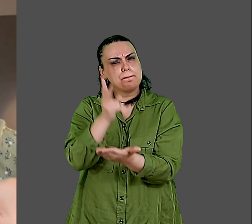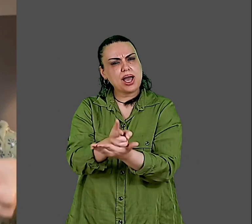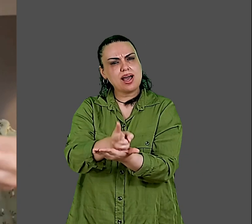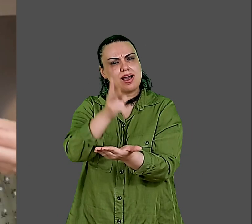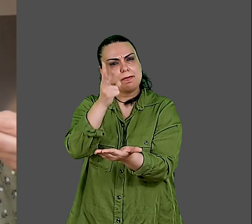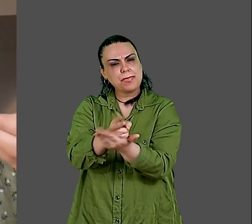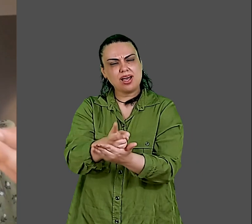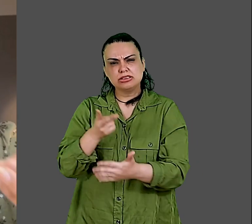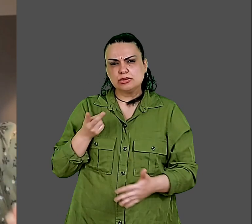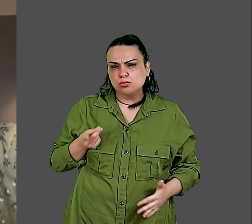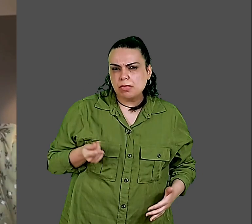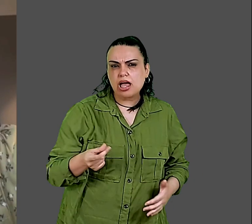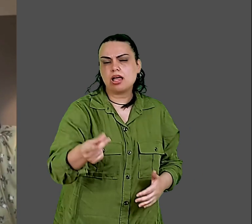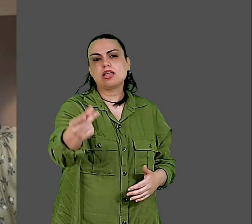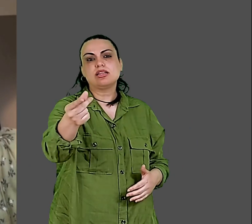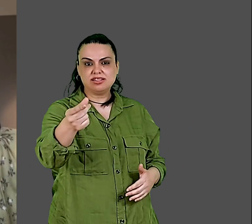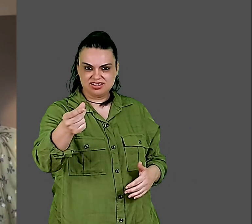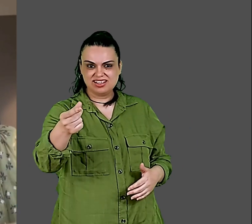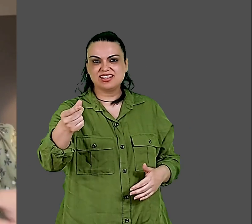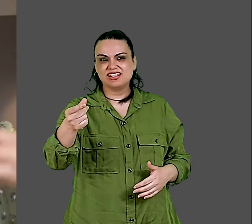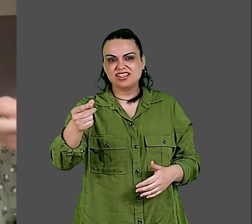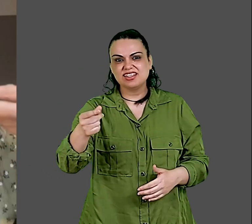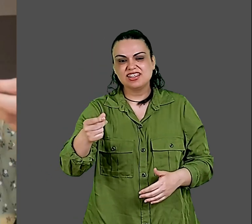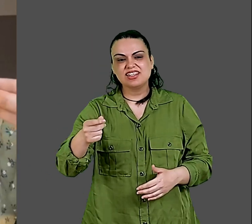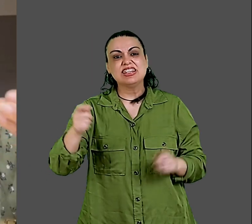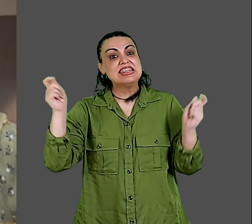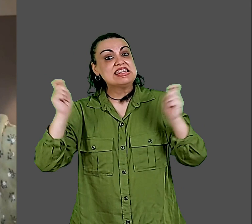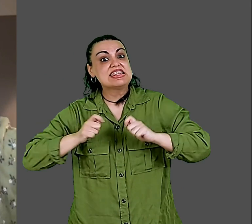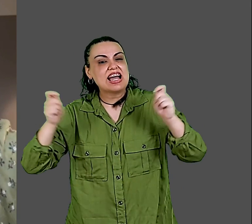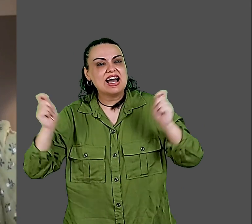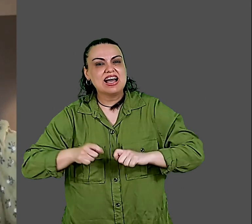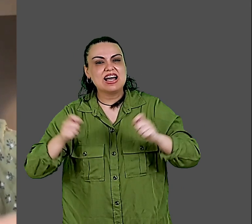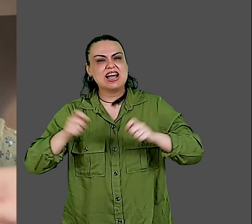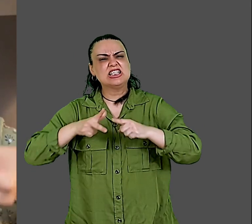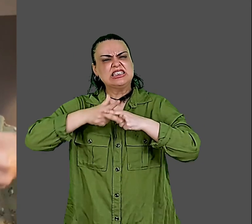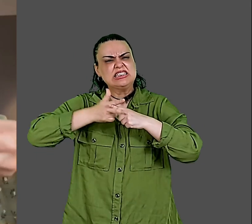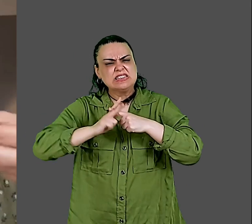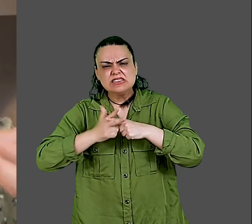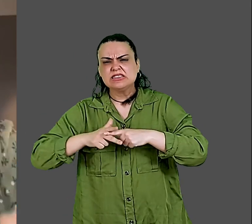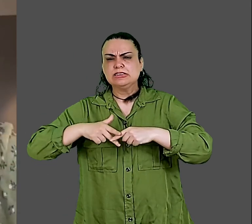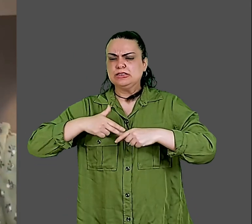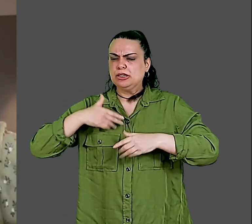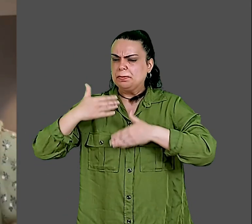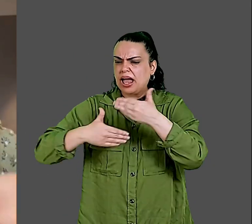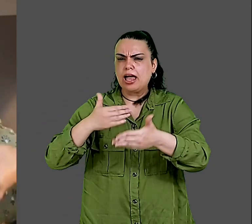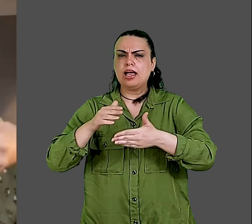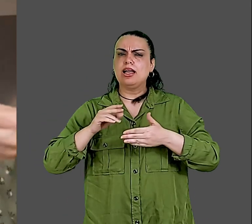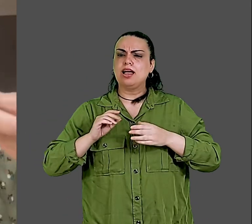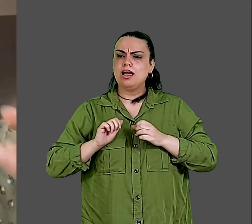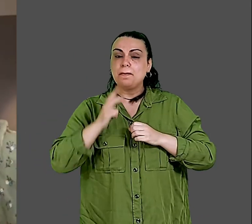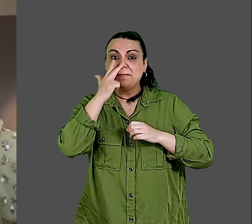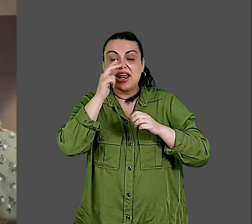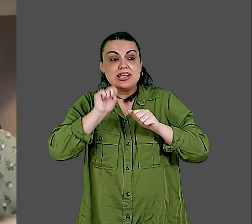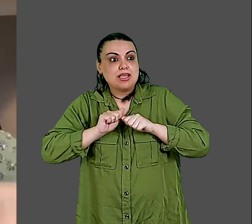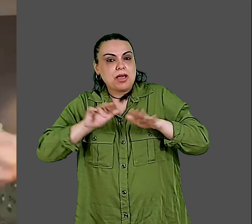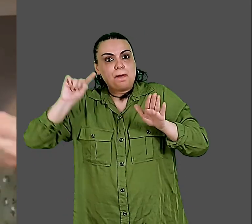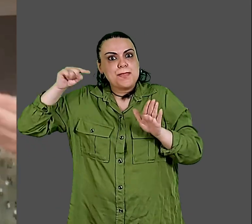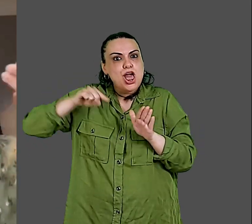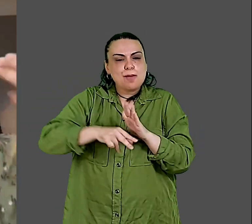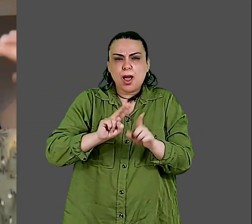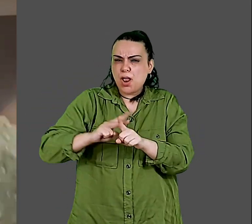de manutenção. Deus que otimiza, Deus que estende, Deus que amplia, Deus